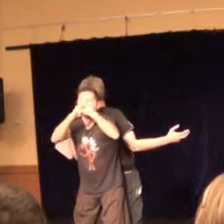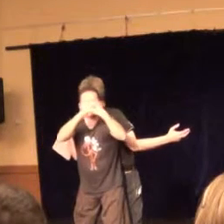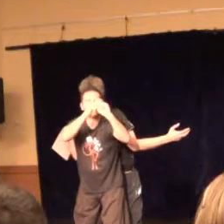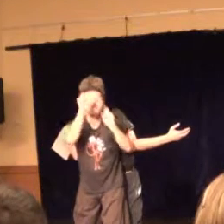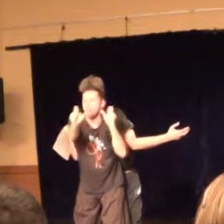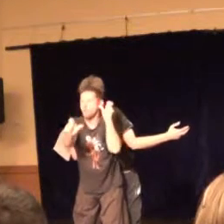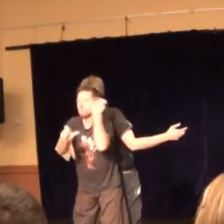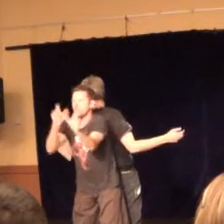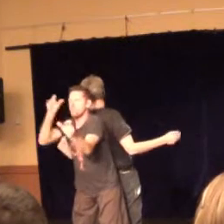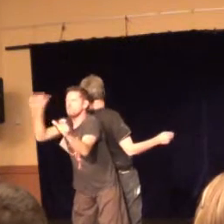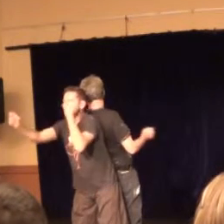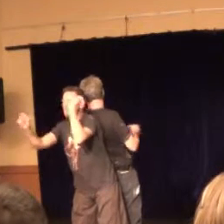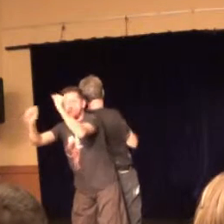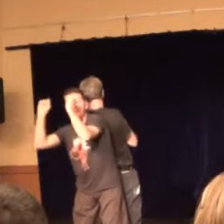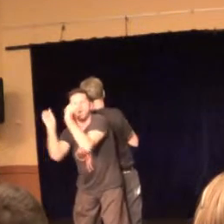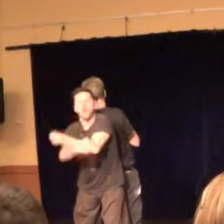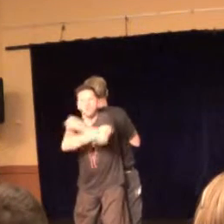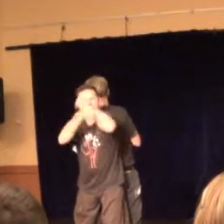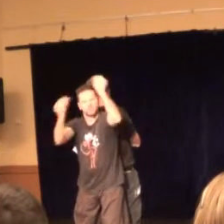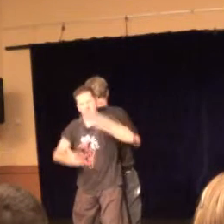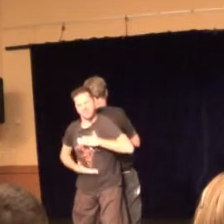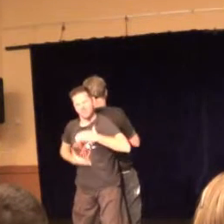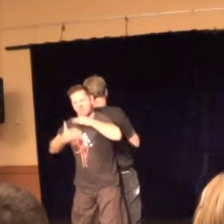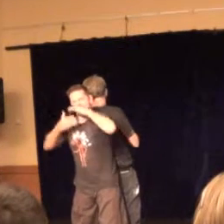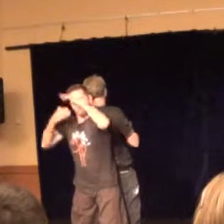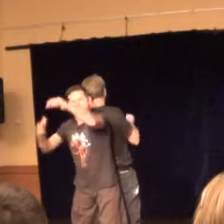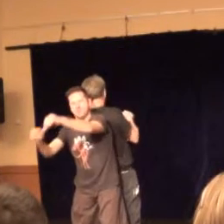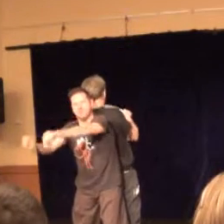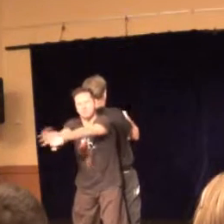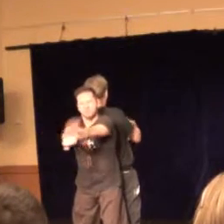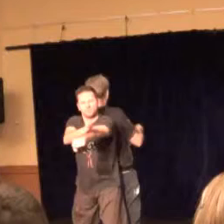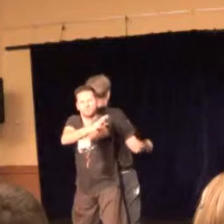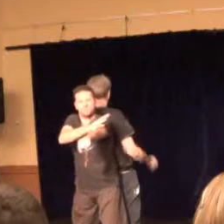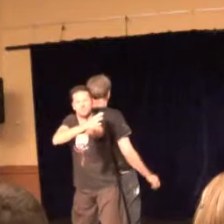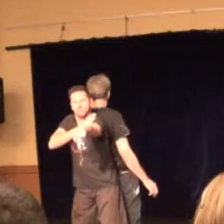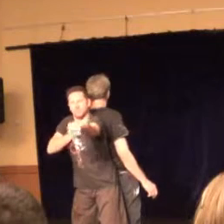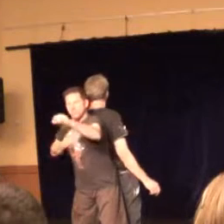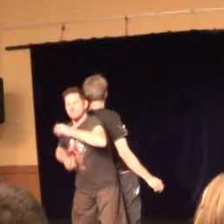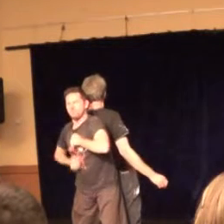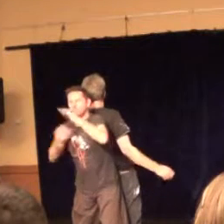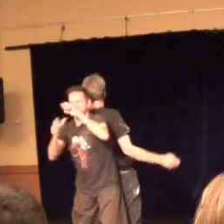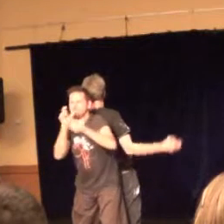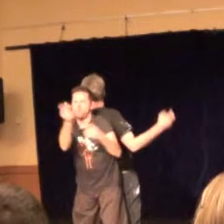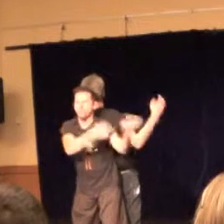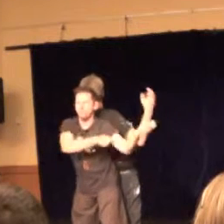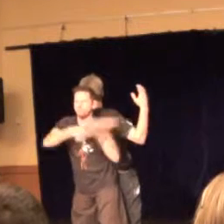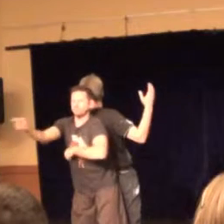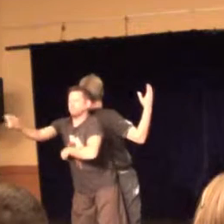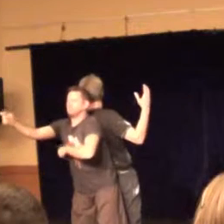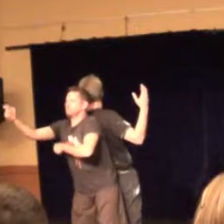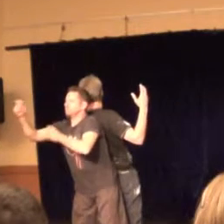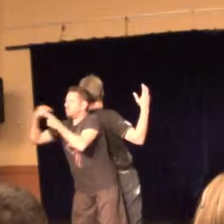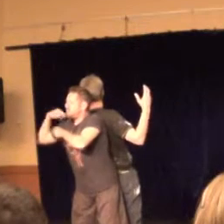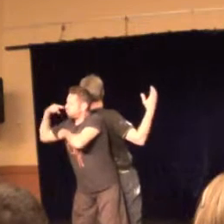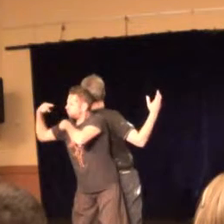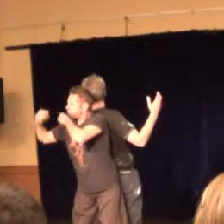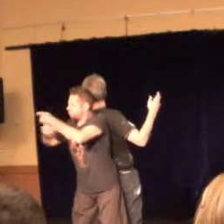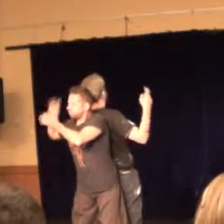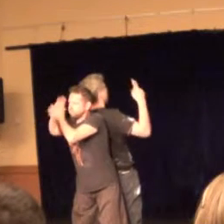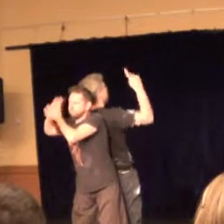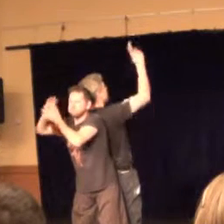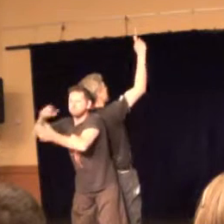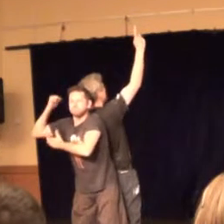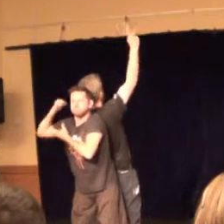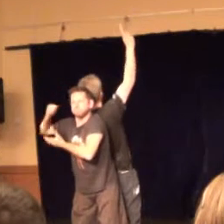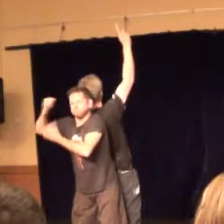ils ne réussiront à dire tout ce que l'émotion de la voix qui les énonce. Fils d'une lignée à recommencer.